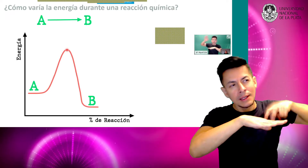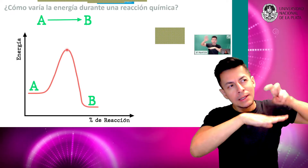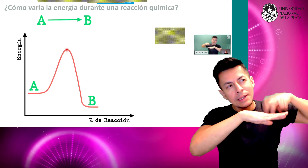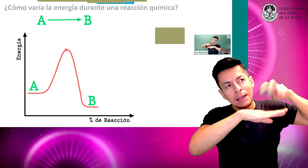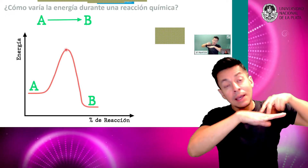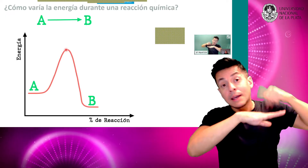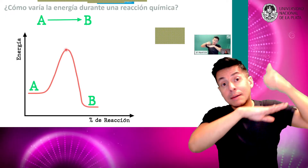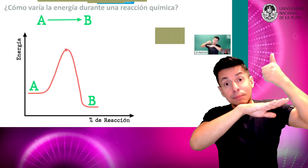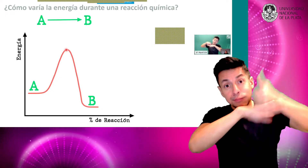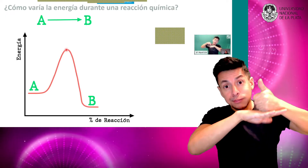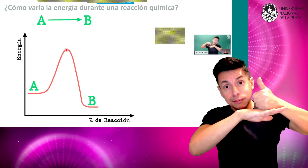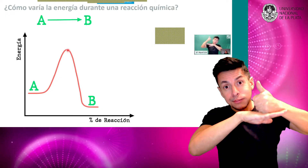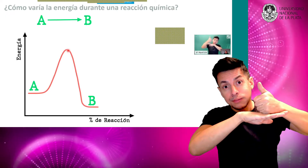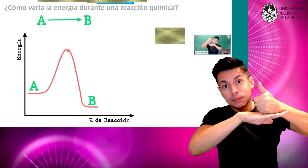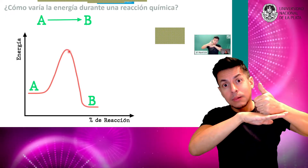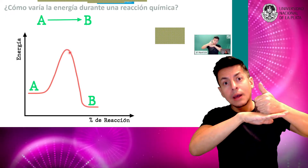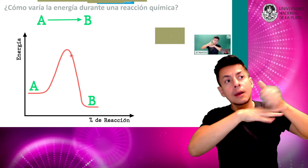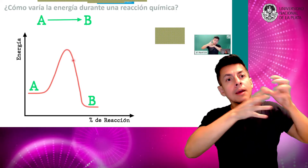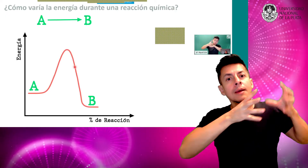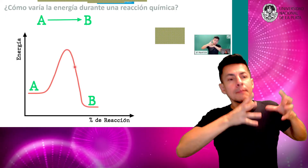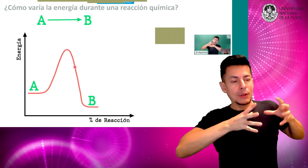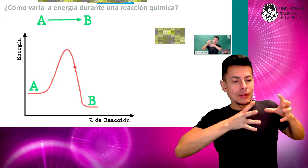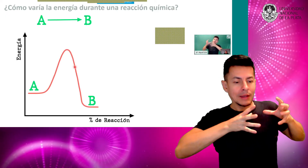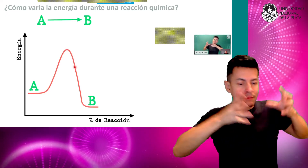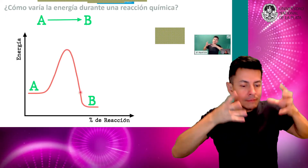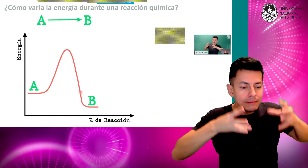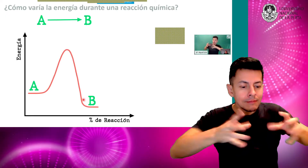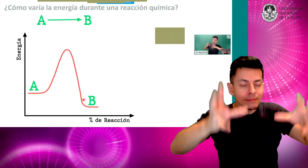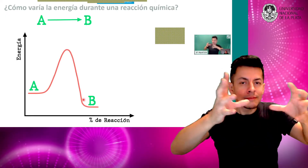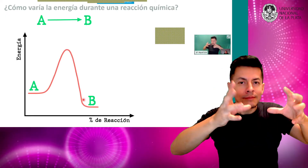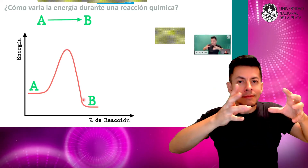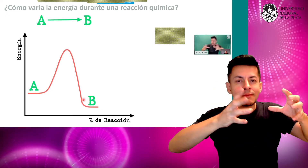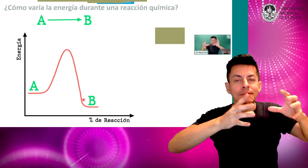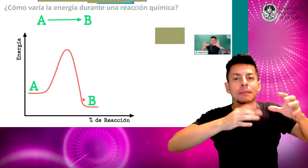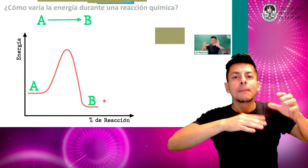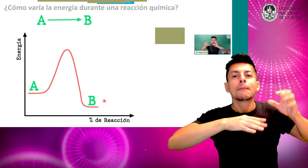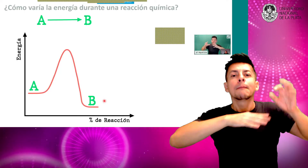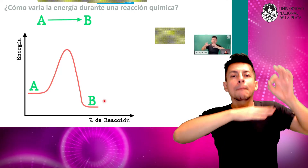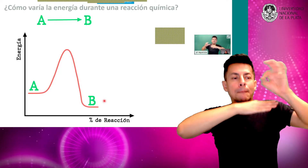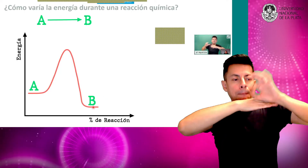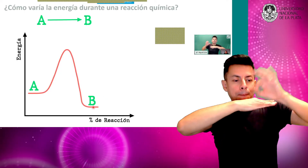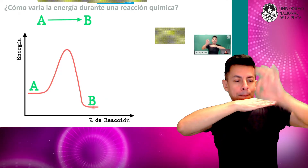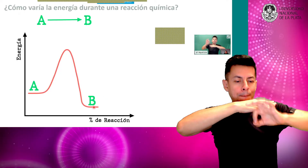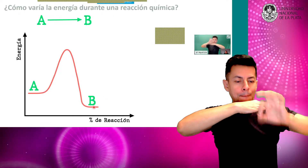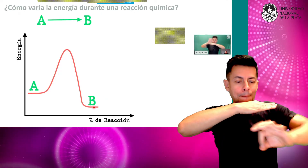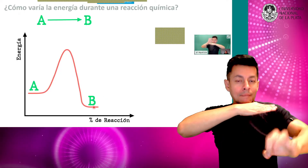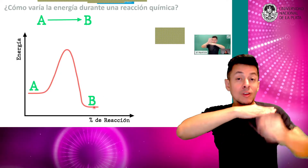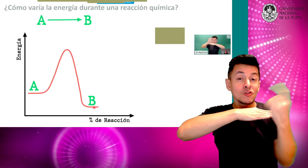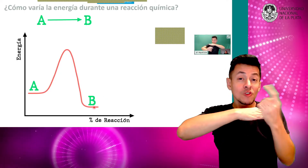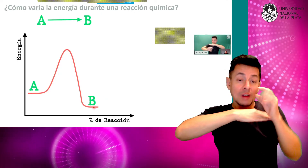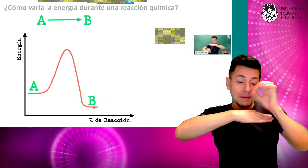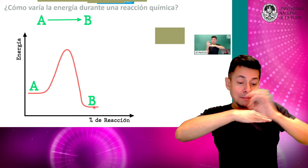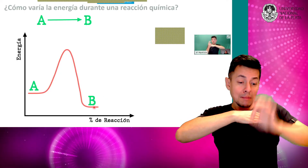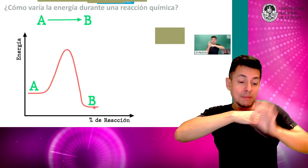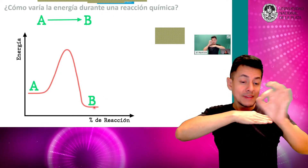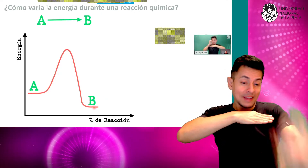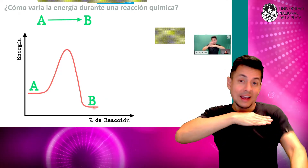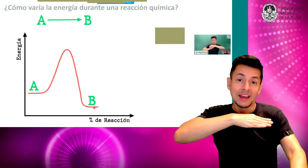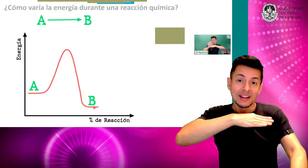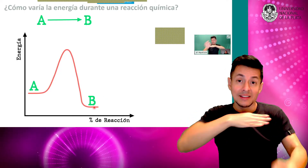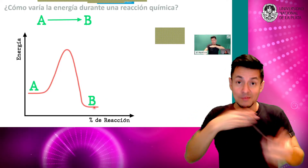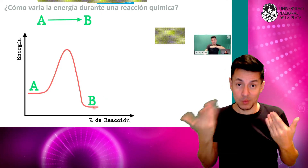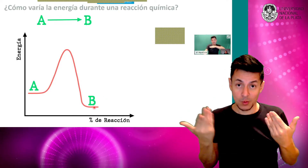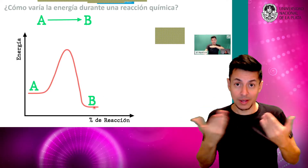y una vez en la cima podría soltar la pelota y la pelota va a llegar sola hasta el otro lado. ¿Sí?